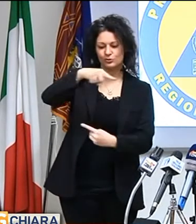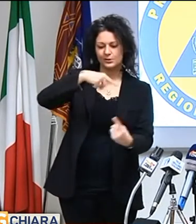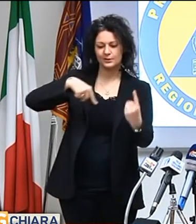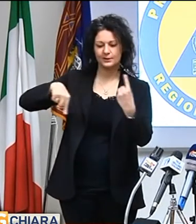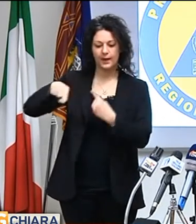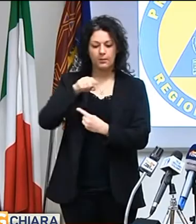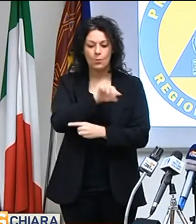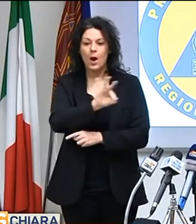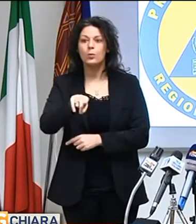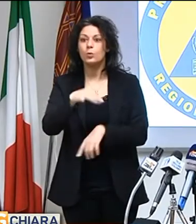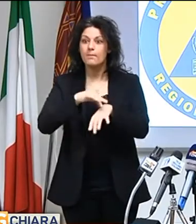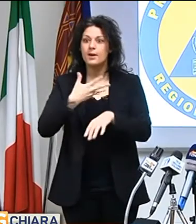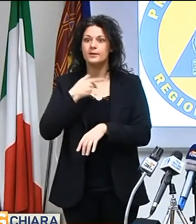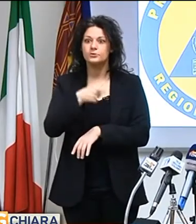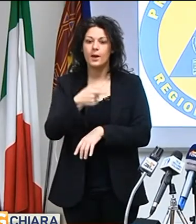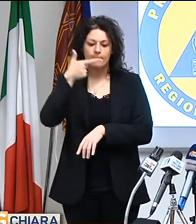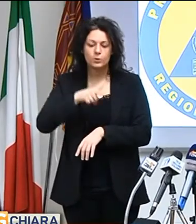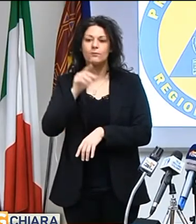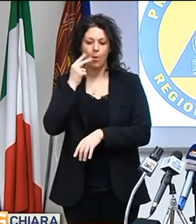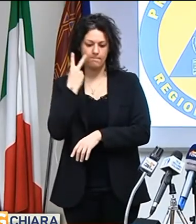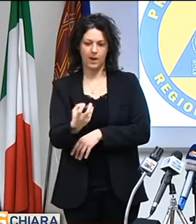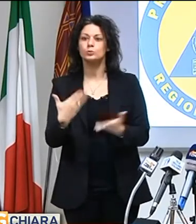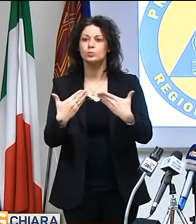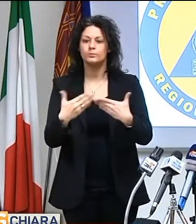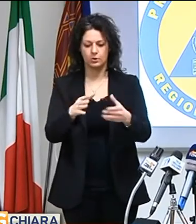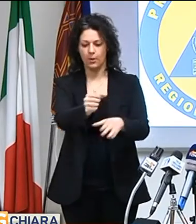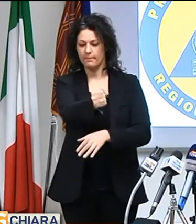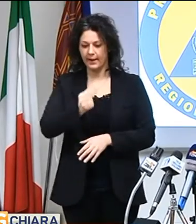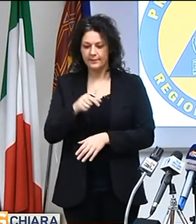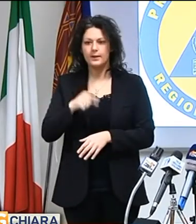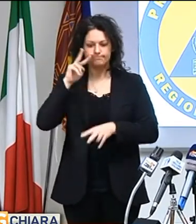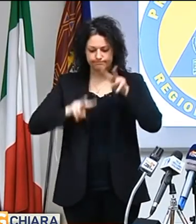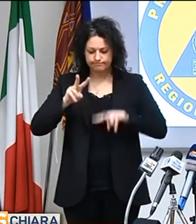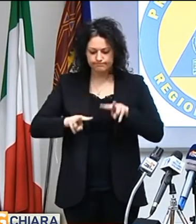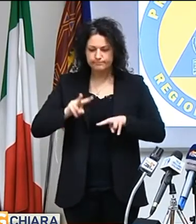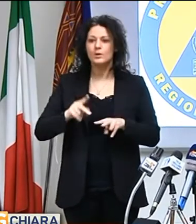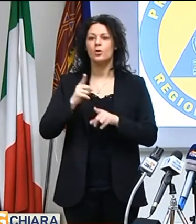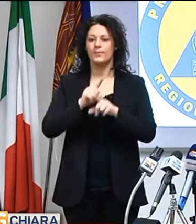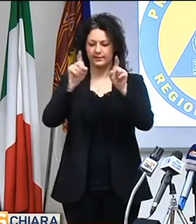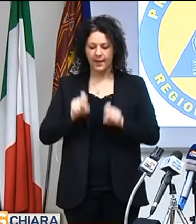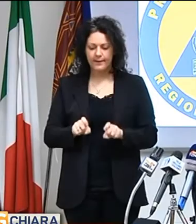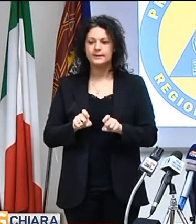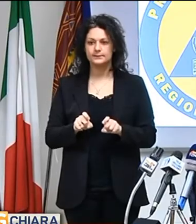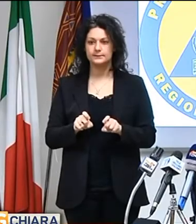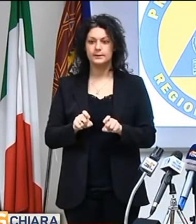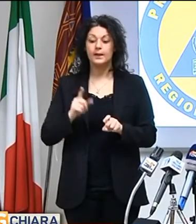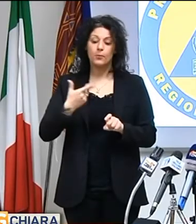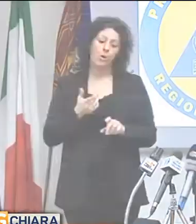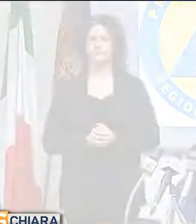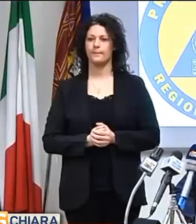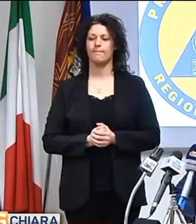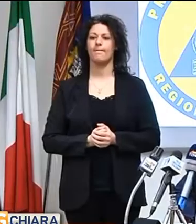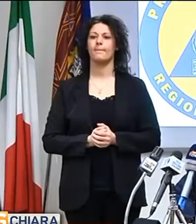intercettare, lo possiamo testare e possiamo capire tante cose, anche eventualmente predisporre un isolamento